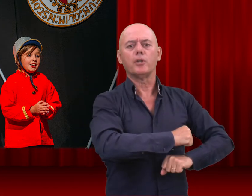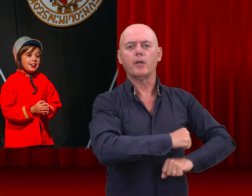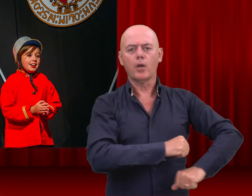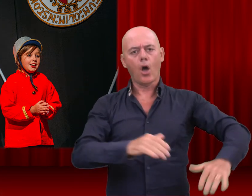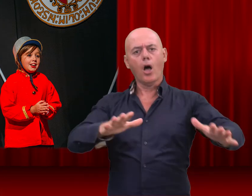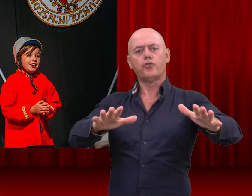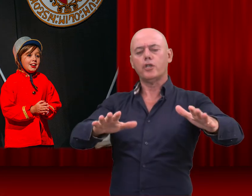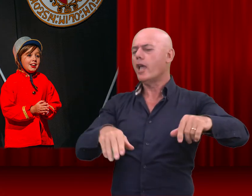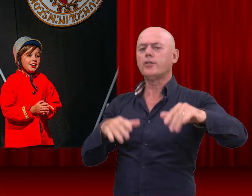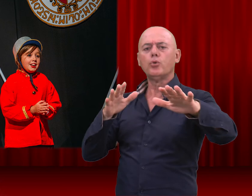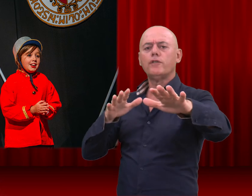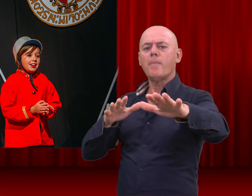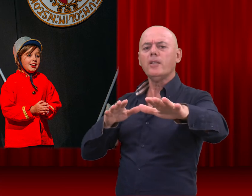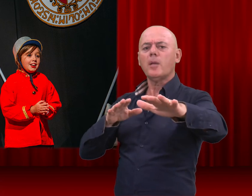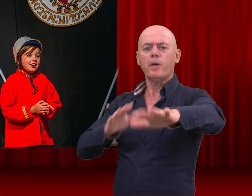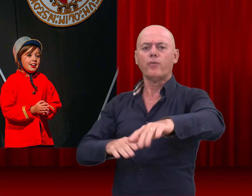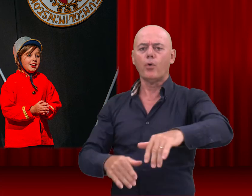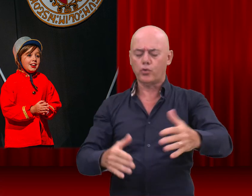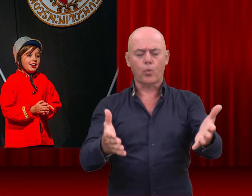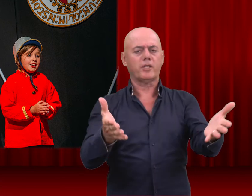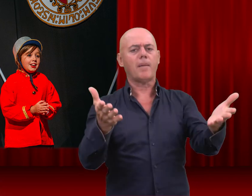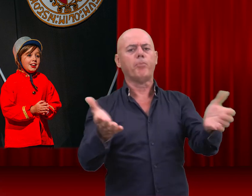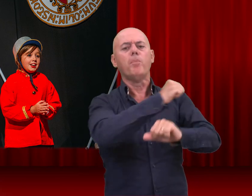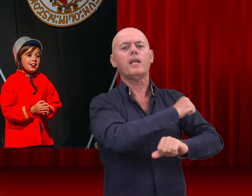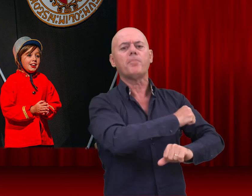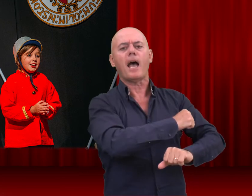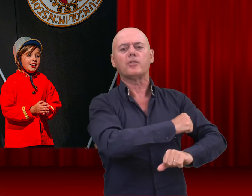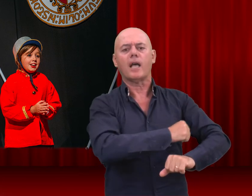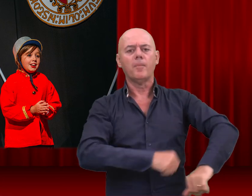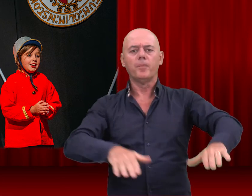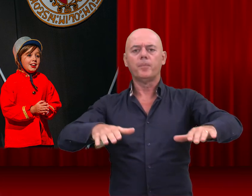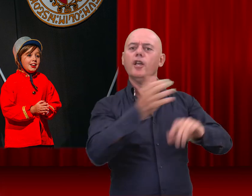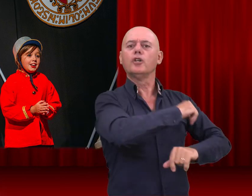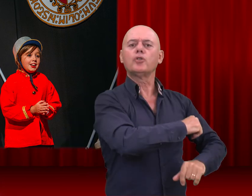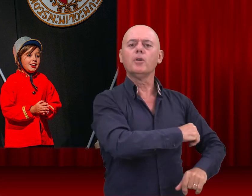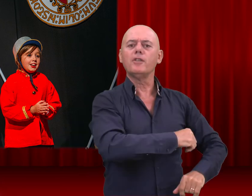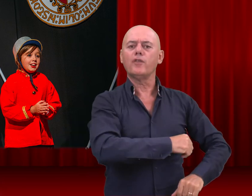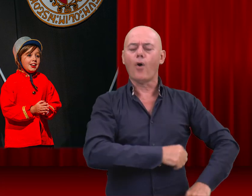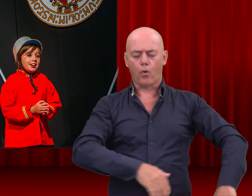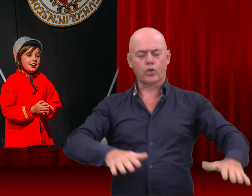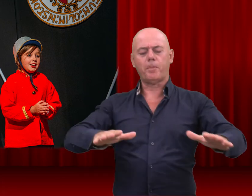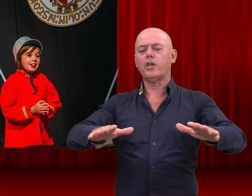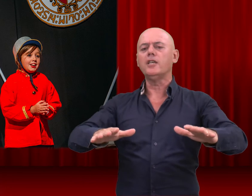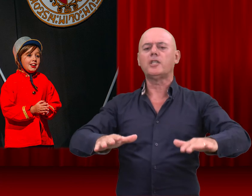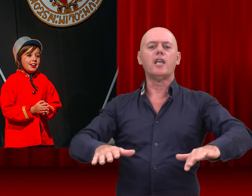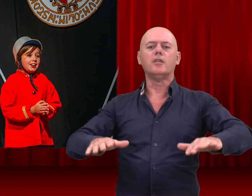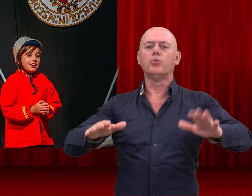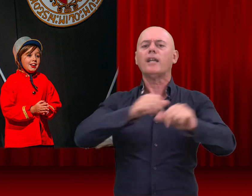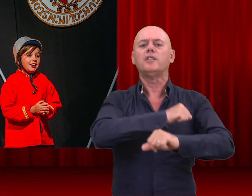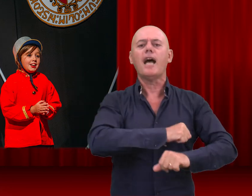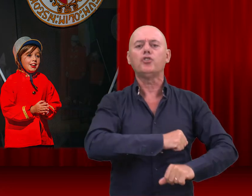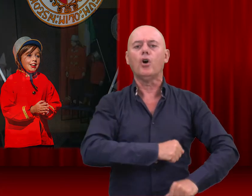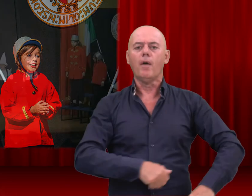emozione! Oggi, esclusivamente per voi, su questa pubblica piazza, il dottor Mangiafuoco, specialista